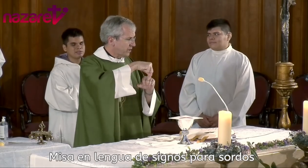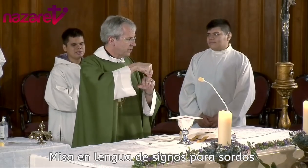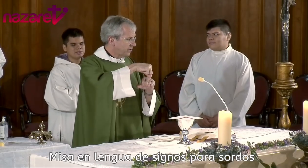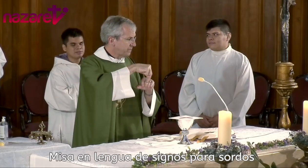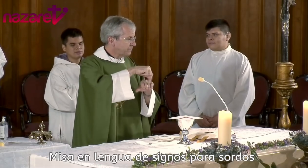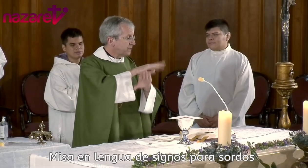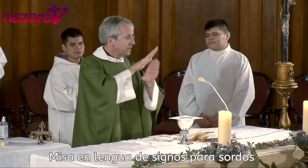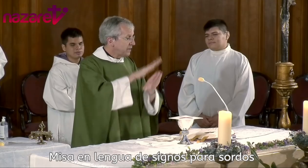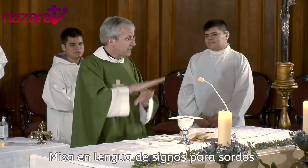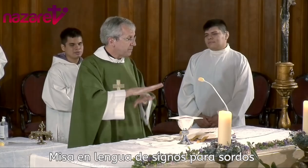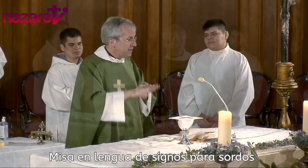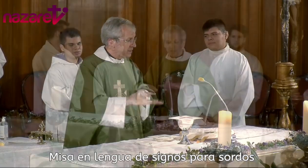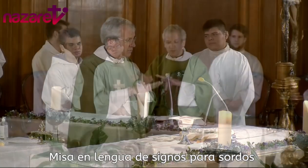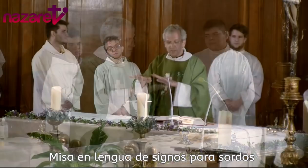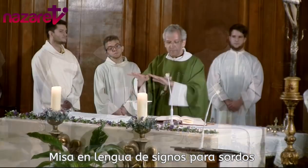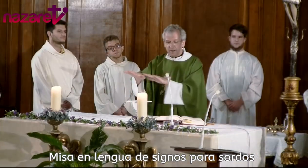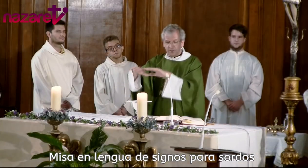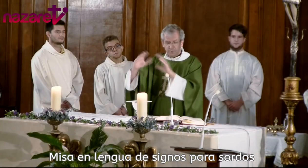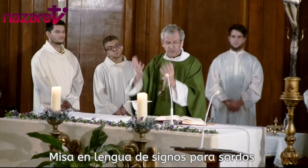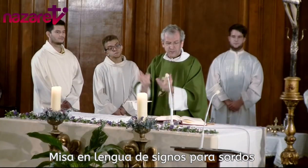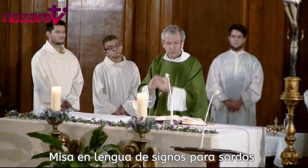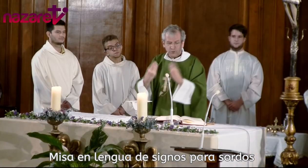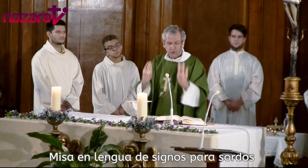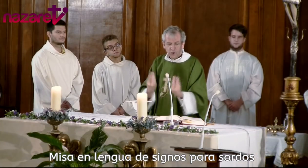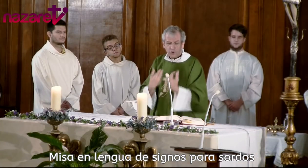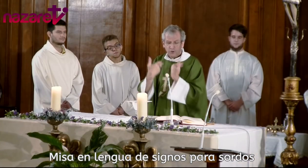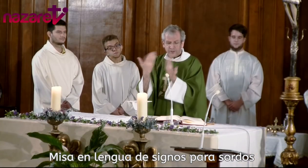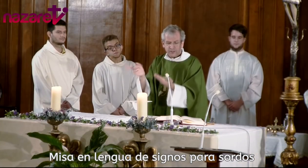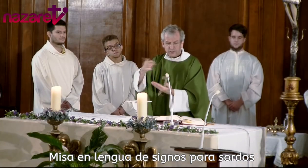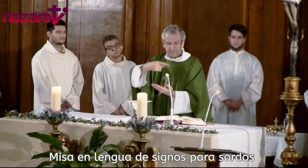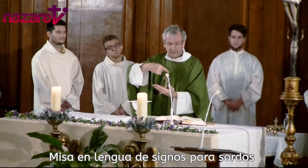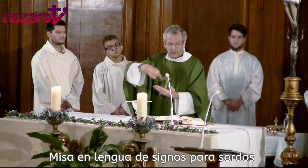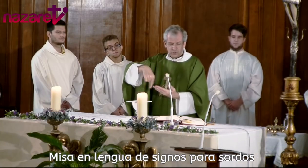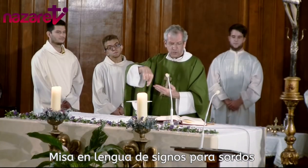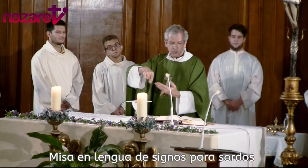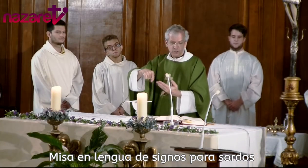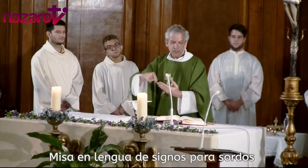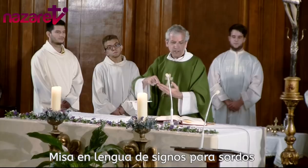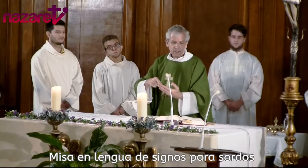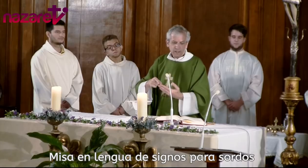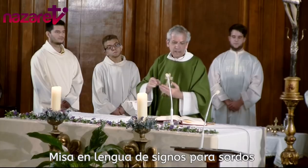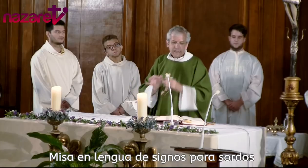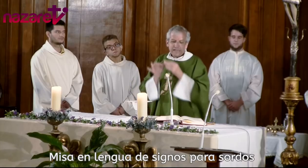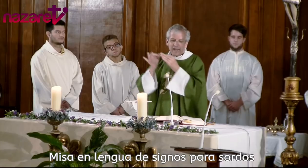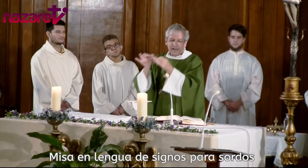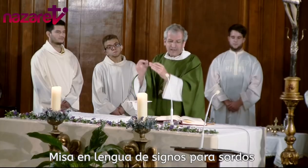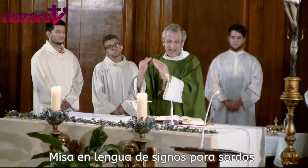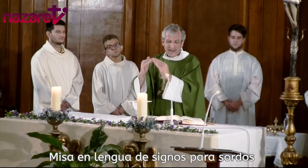resurrección. Y terminada nuestra peregrinación por este mundo, concédenos también a nosotros llegar a la